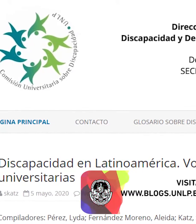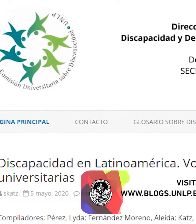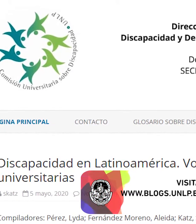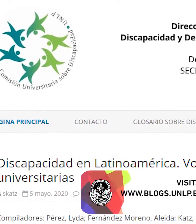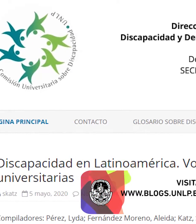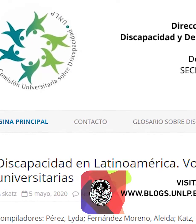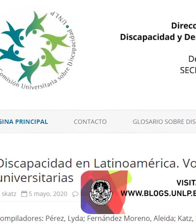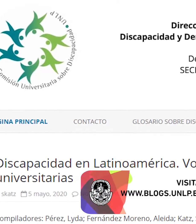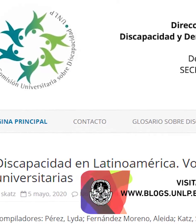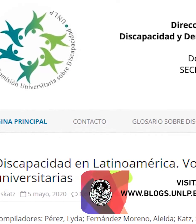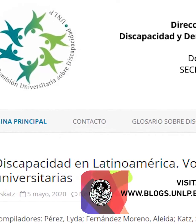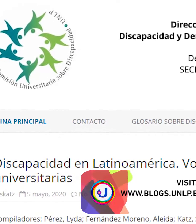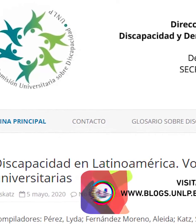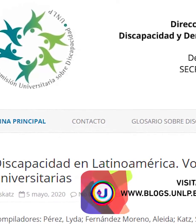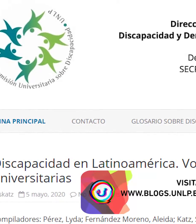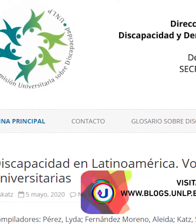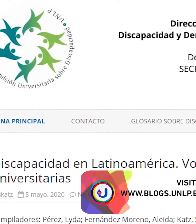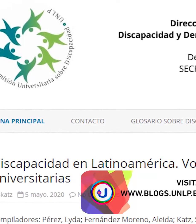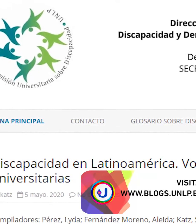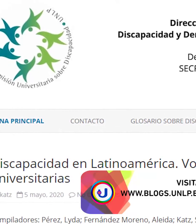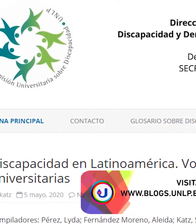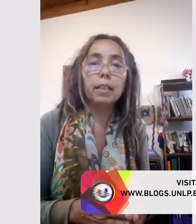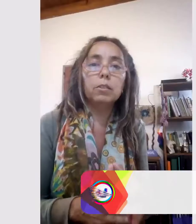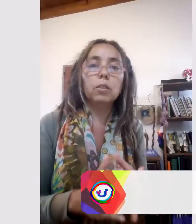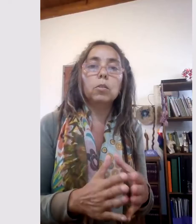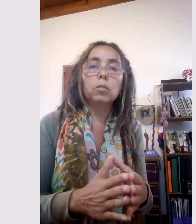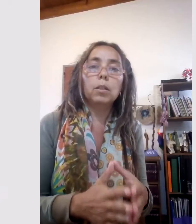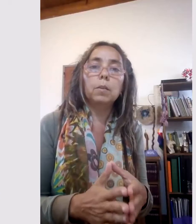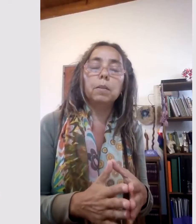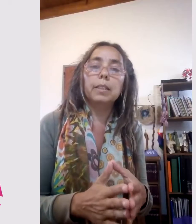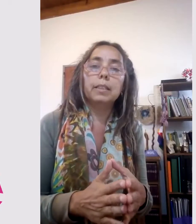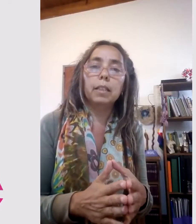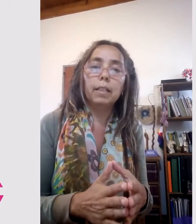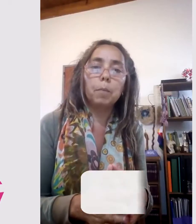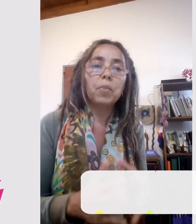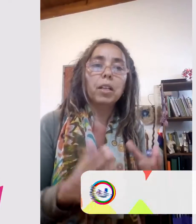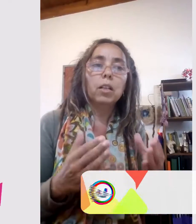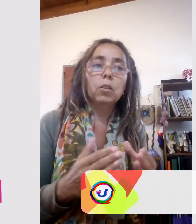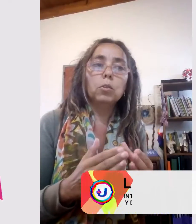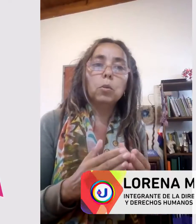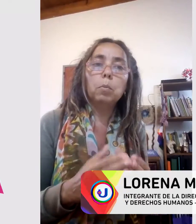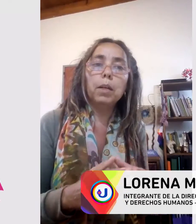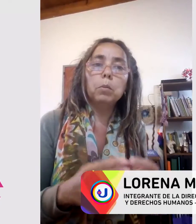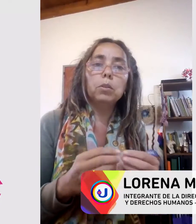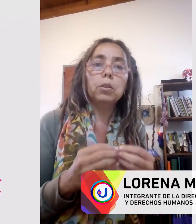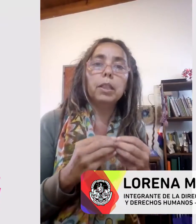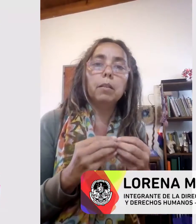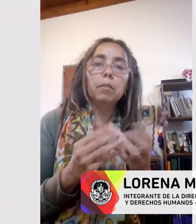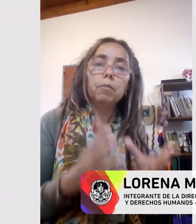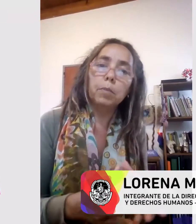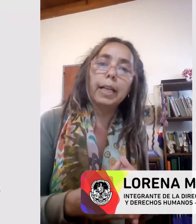con la virtualización de las clases desde la dirección con toda la universidad nos ocupamos